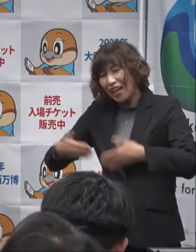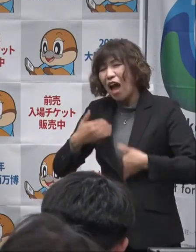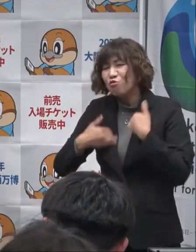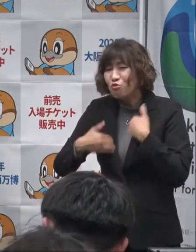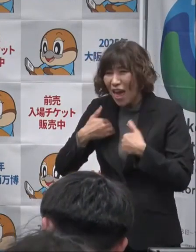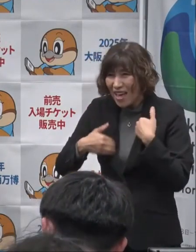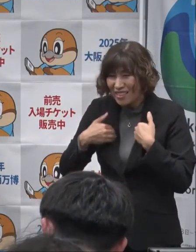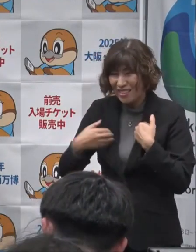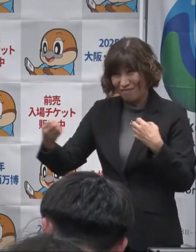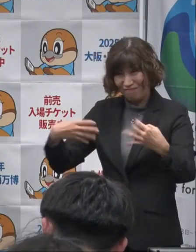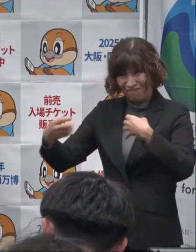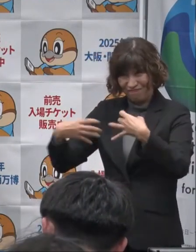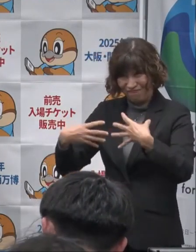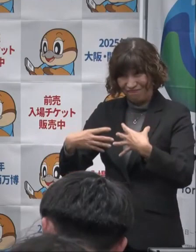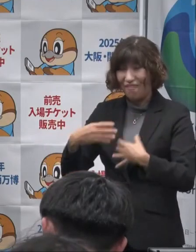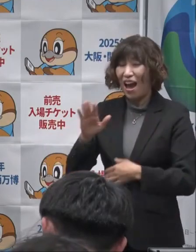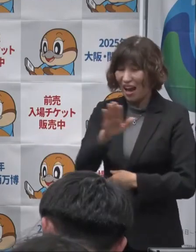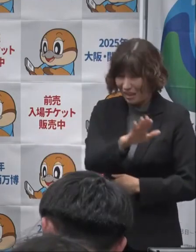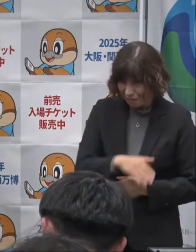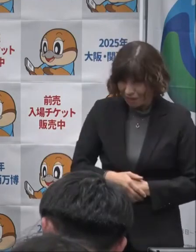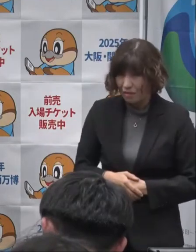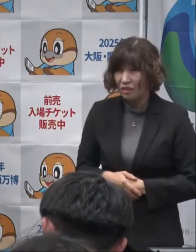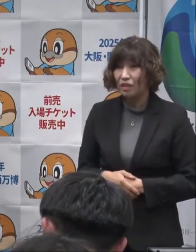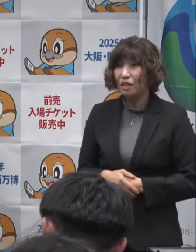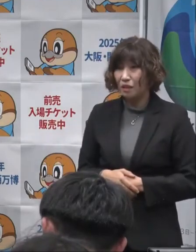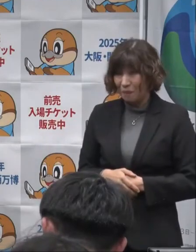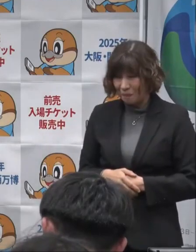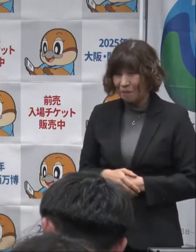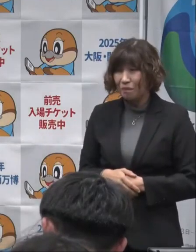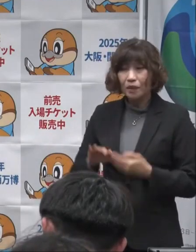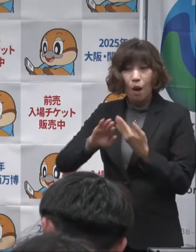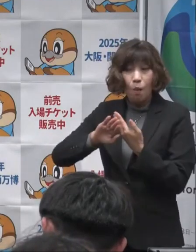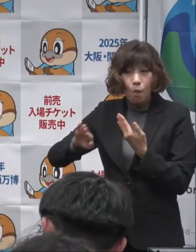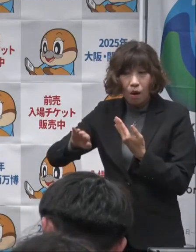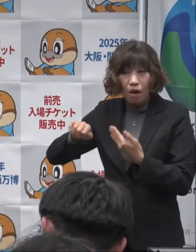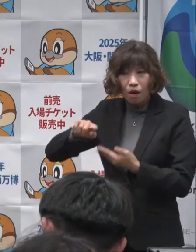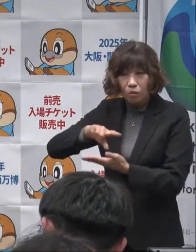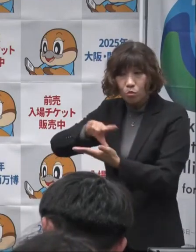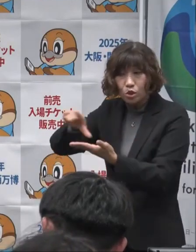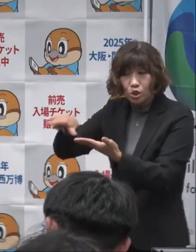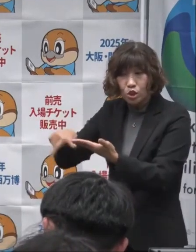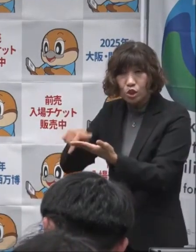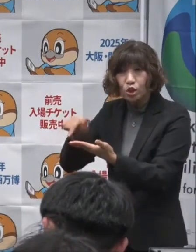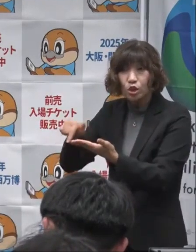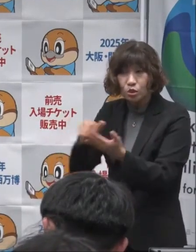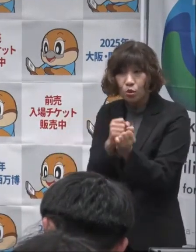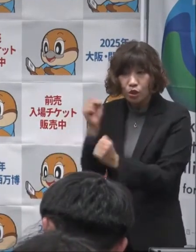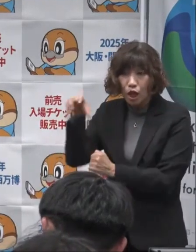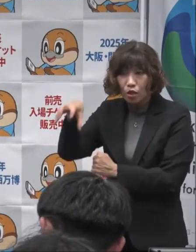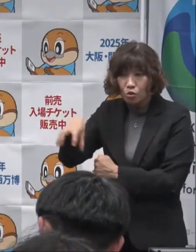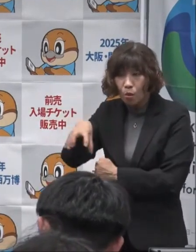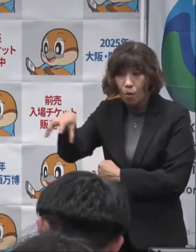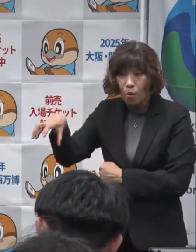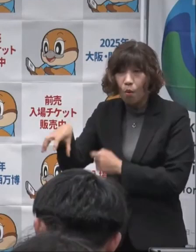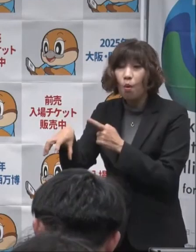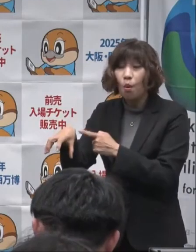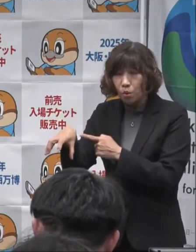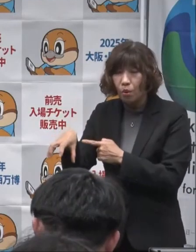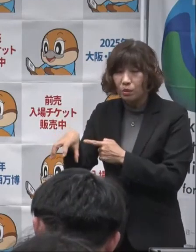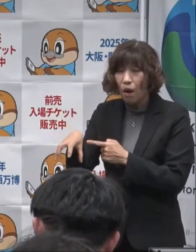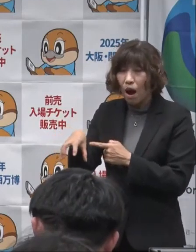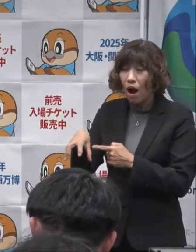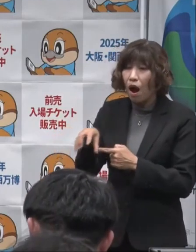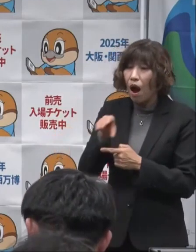声もいただいています。また大阪が担当していない自治体の避難所からもぜひ派遣をしてもらい